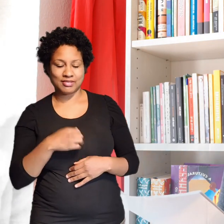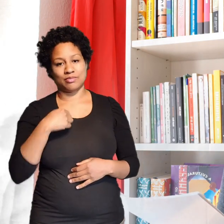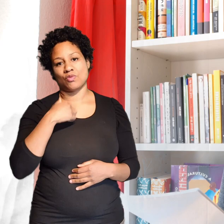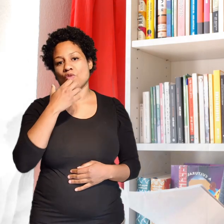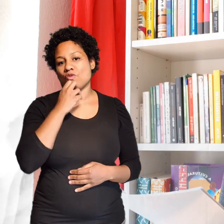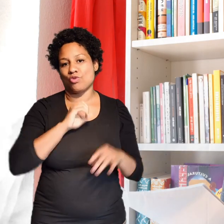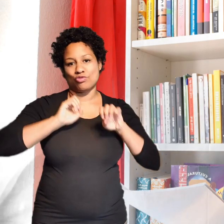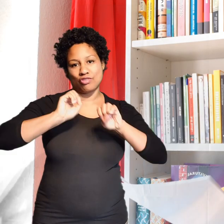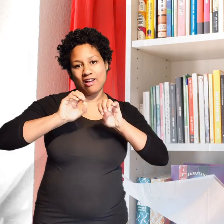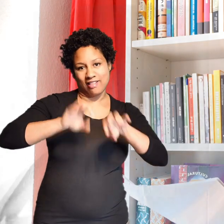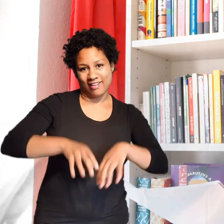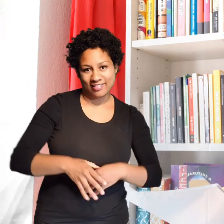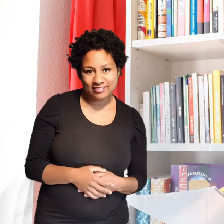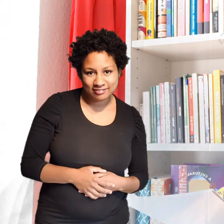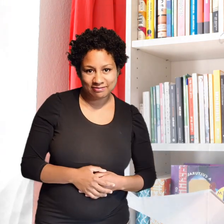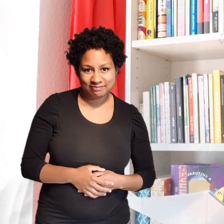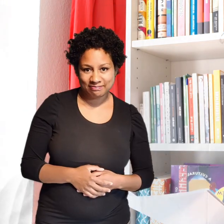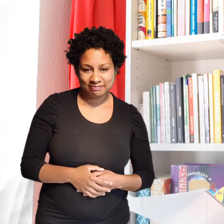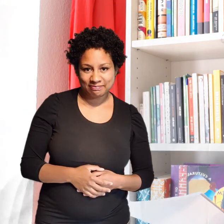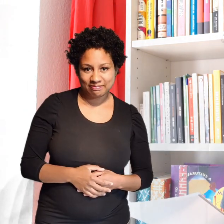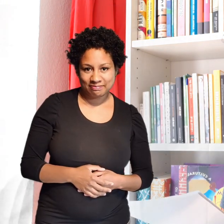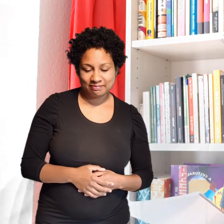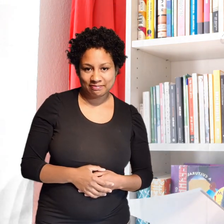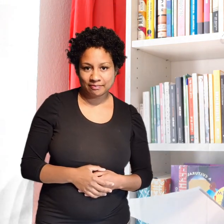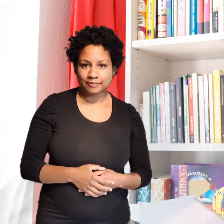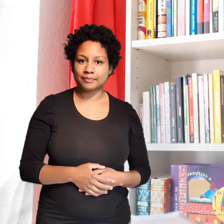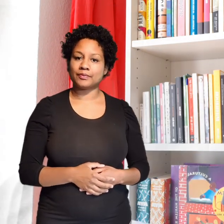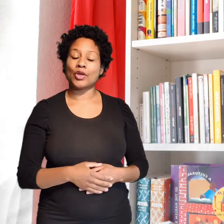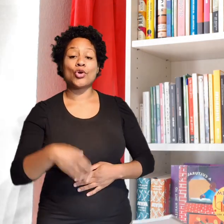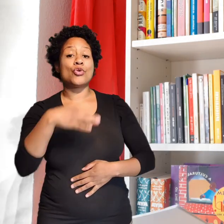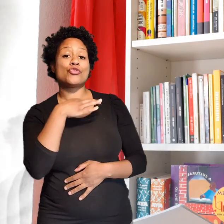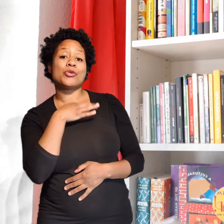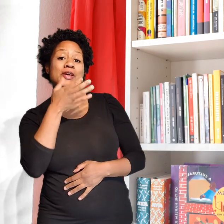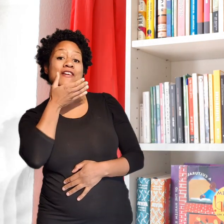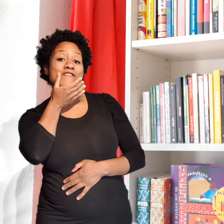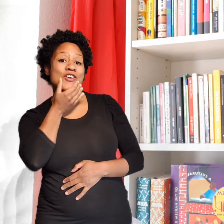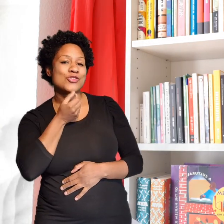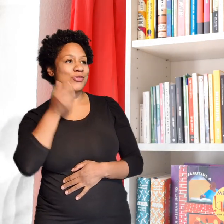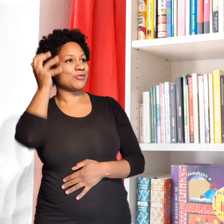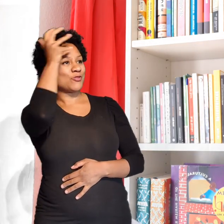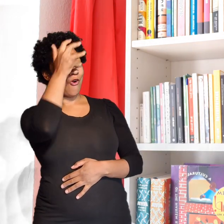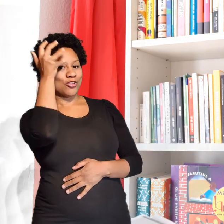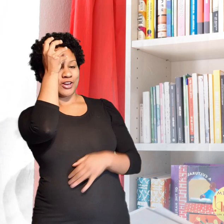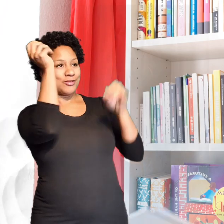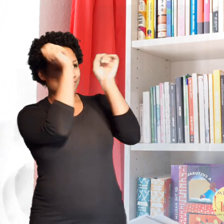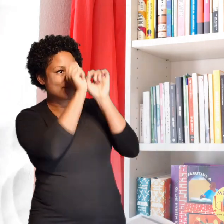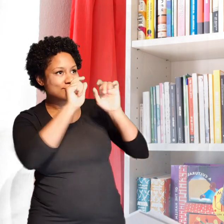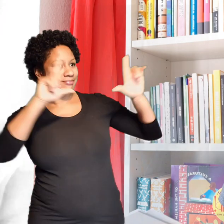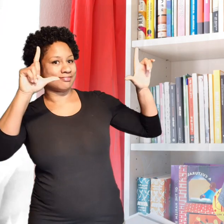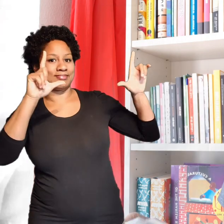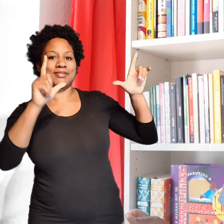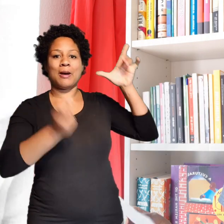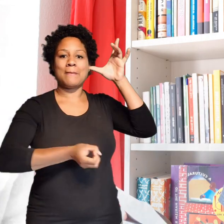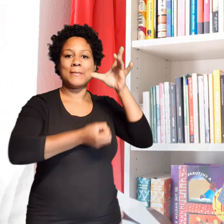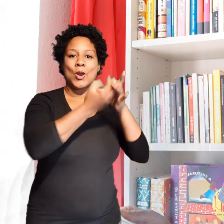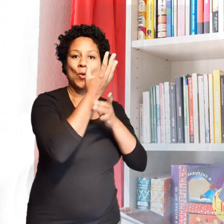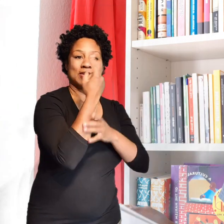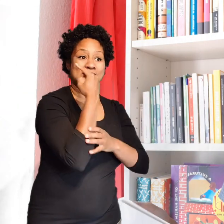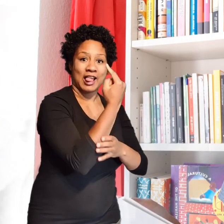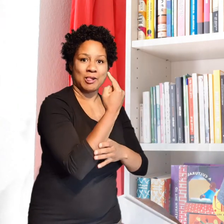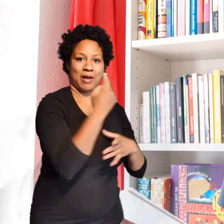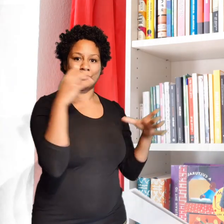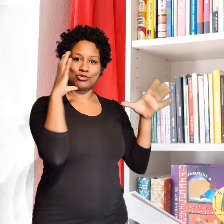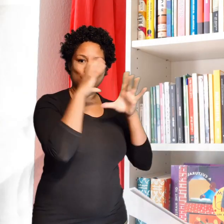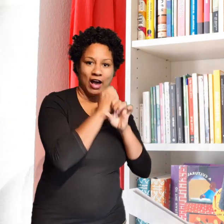zunächst aus dem Weg räumen. Es wäre mir eine große Freude, Ihnen von malenden schwarzen Blumen zu